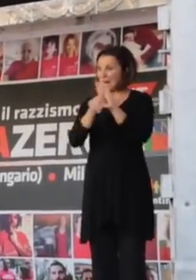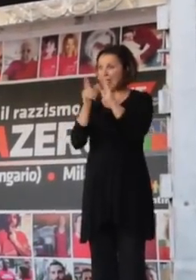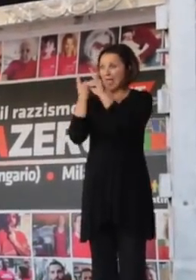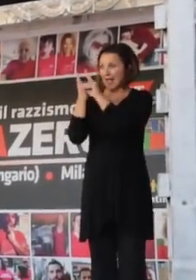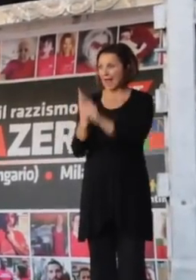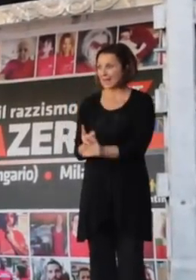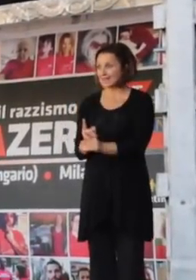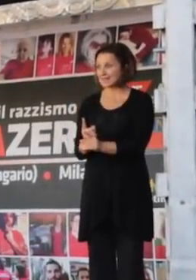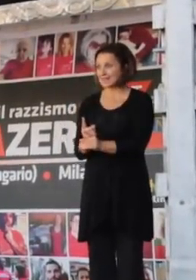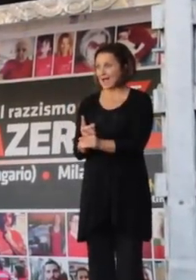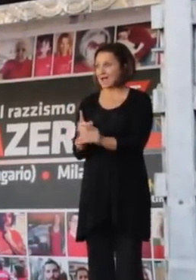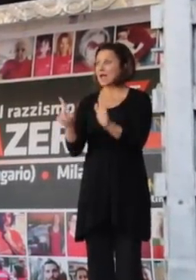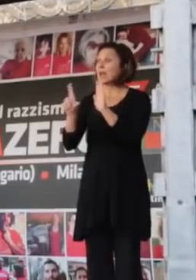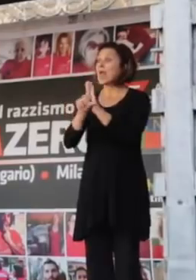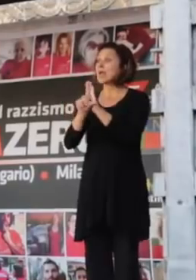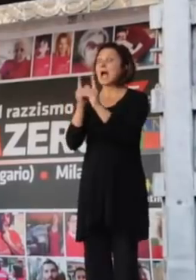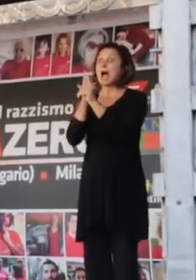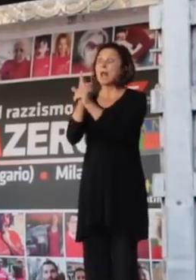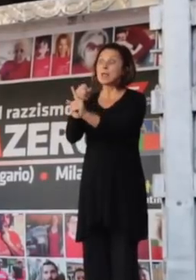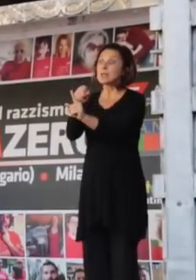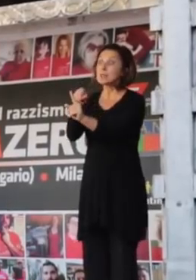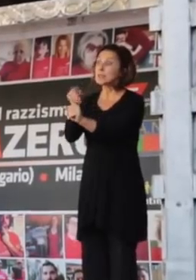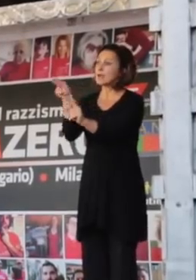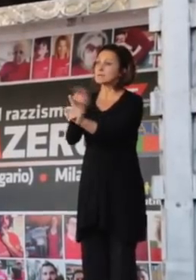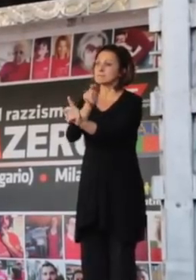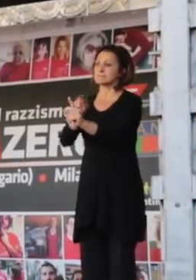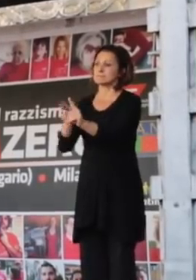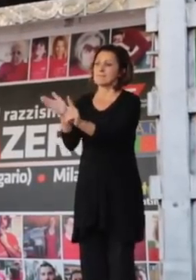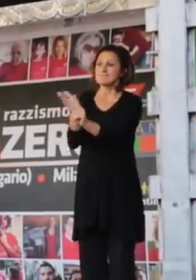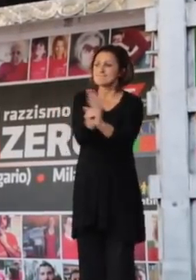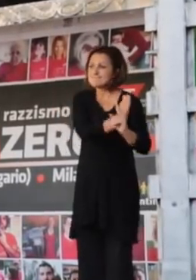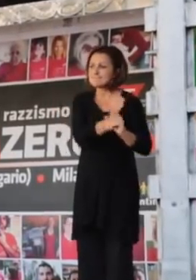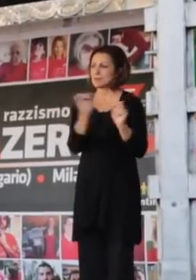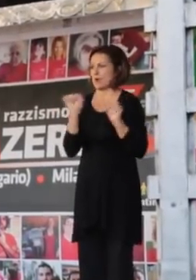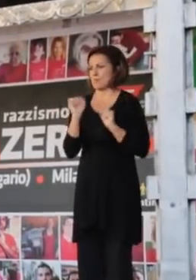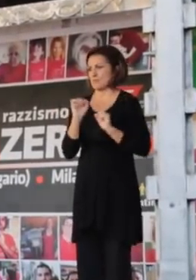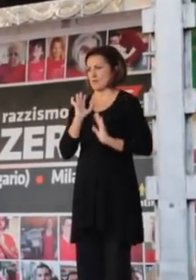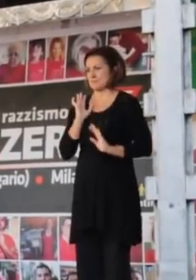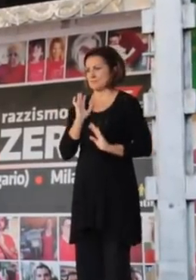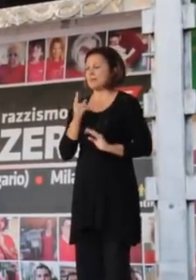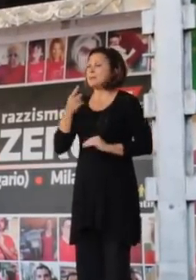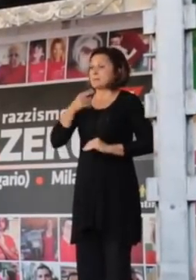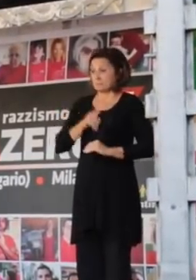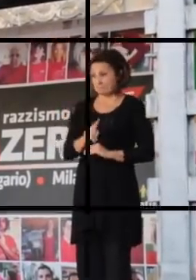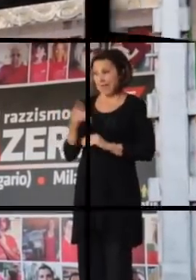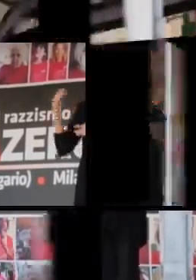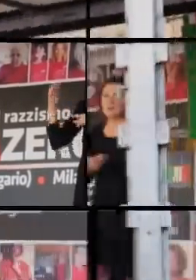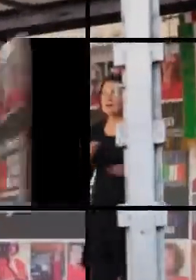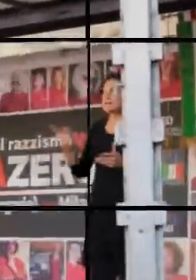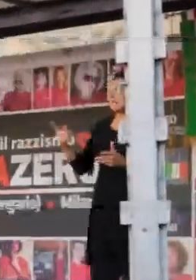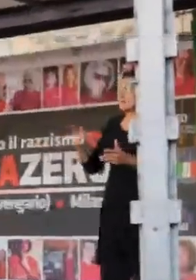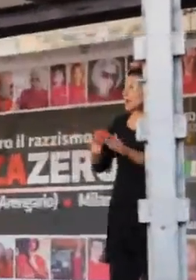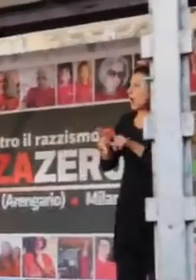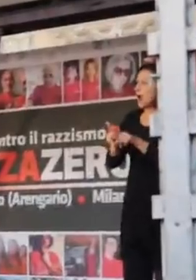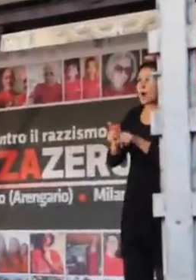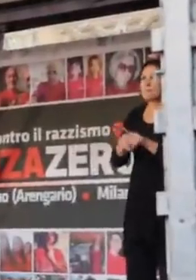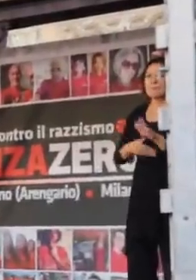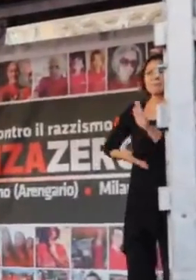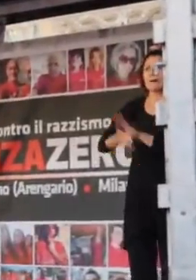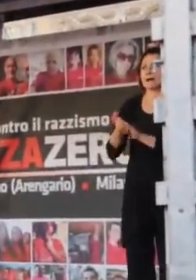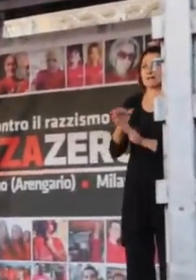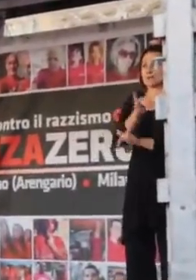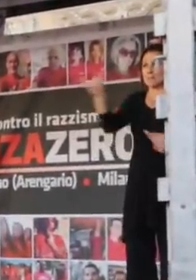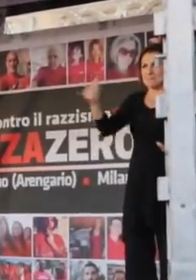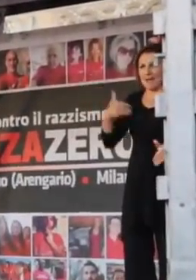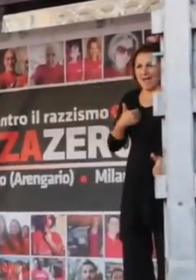un fondamentale non superabile, e certo che lo è per i migranti, però lo è anche per gli italiani. E allora per ogni amico resta